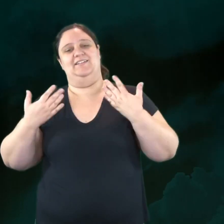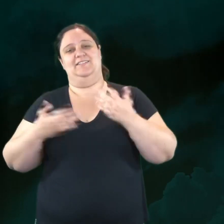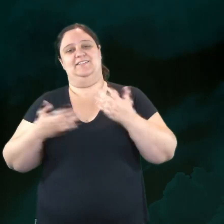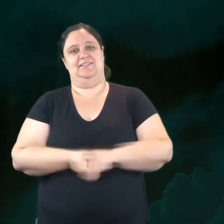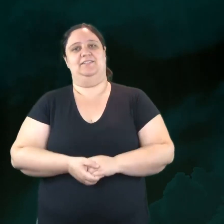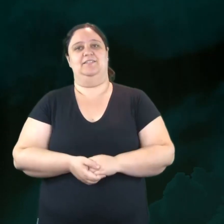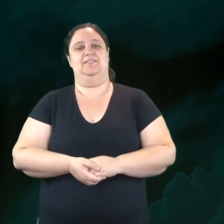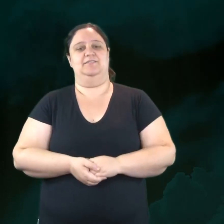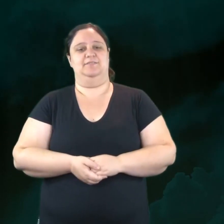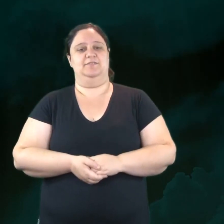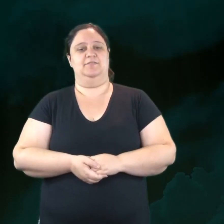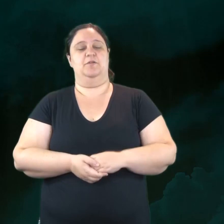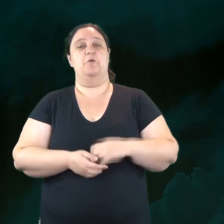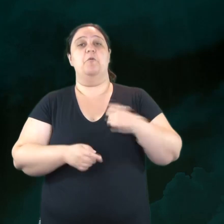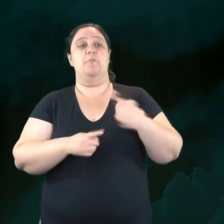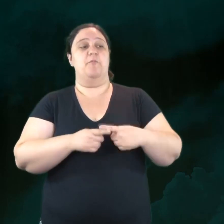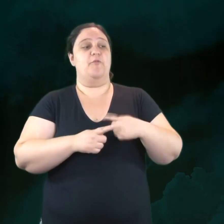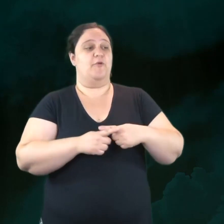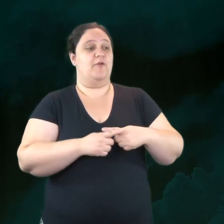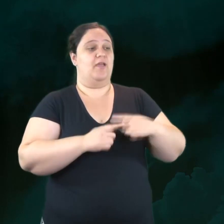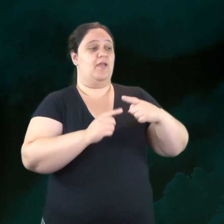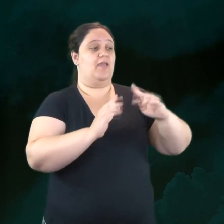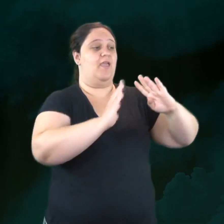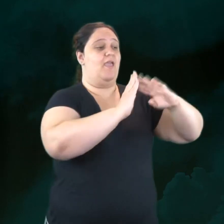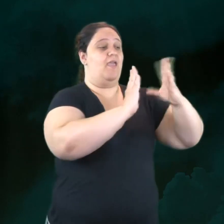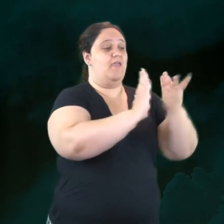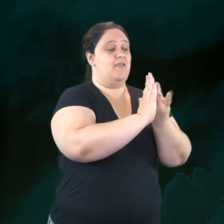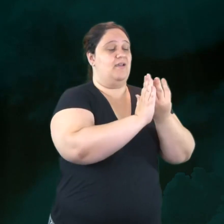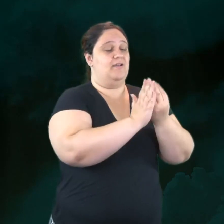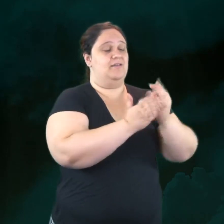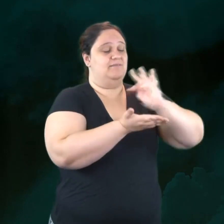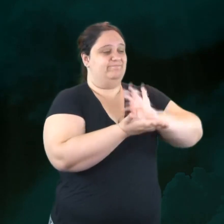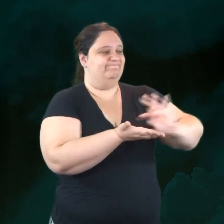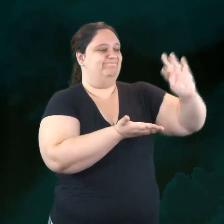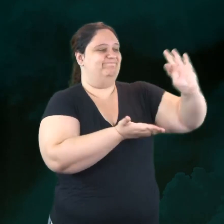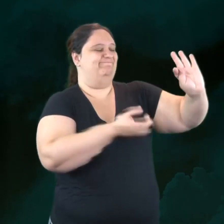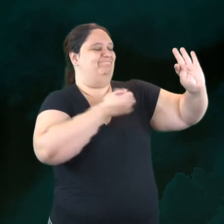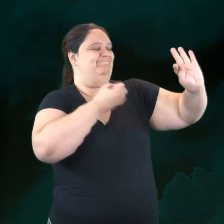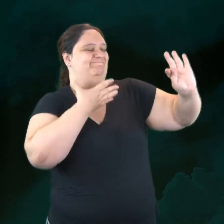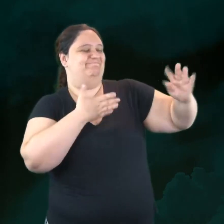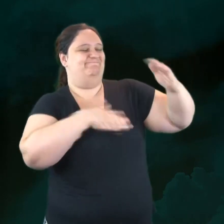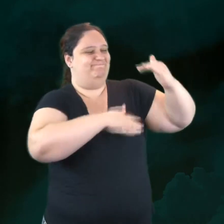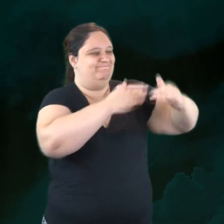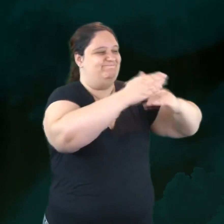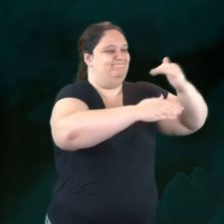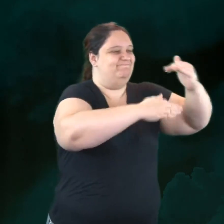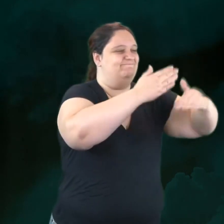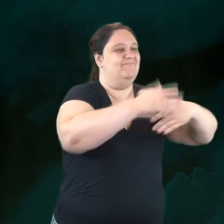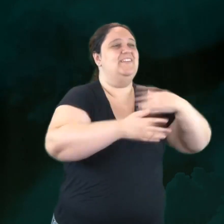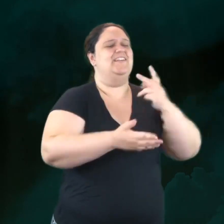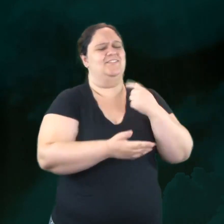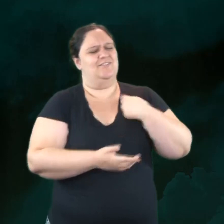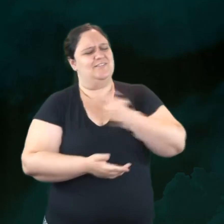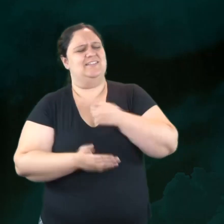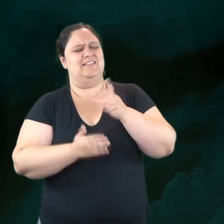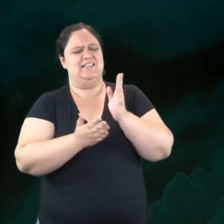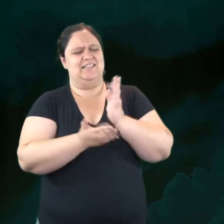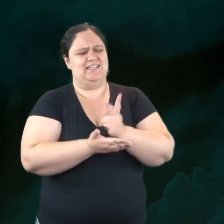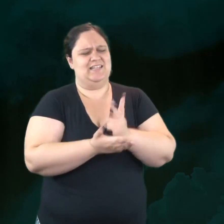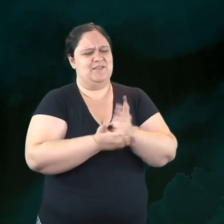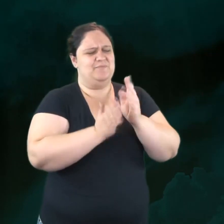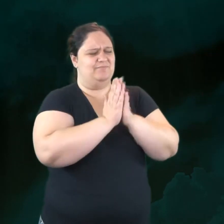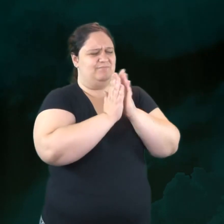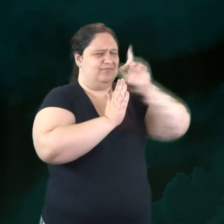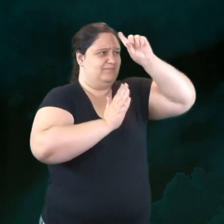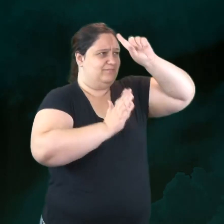nos regozijamos por vossa causa diante do nosso Deus, orando dia e noite com máximo empenho para